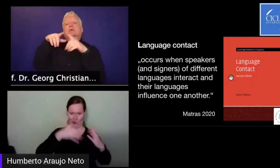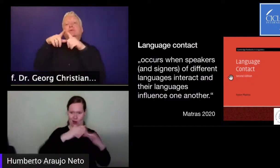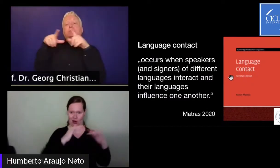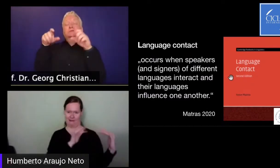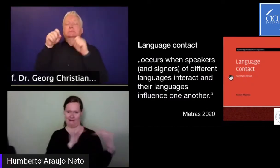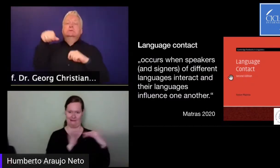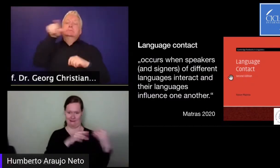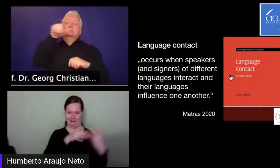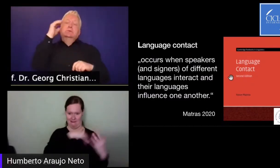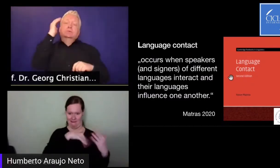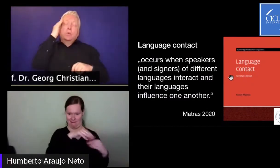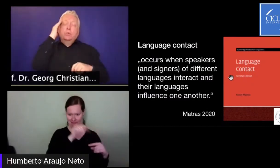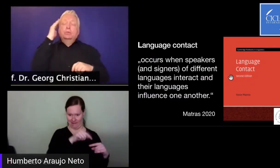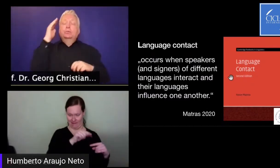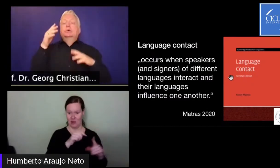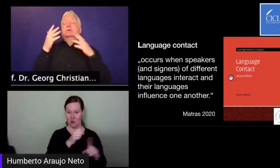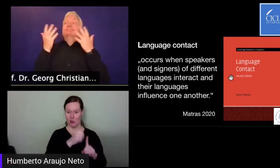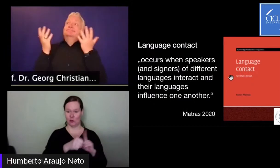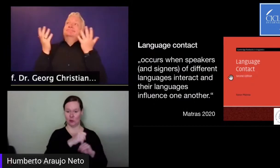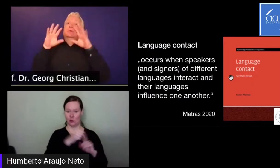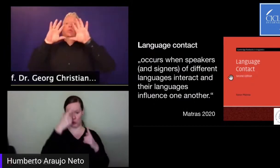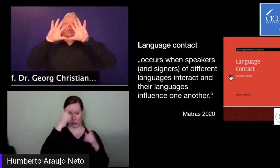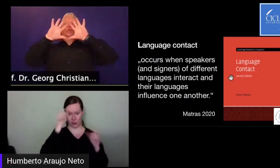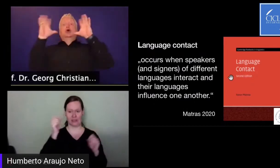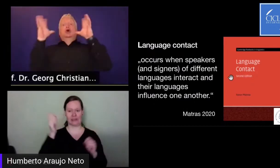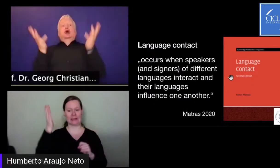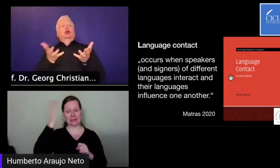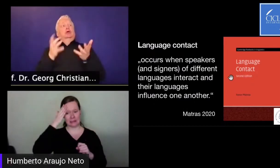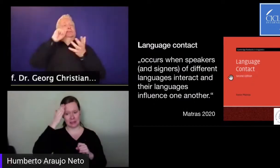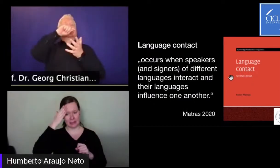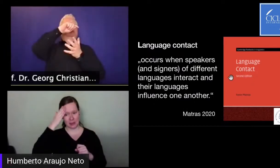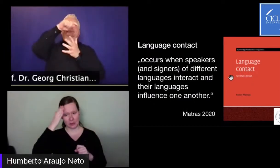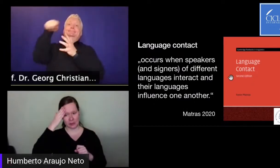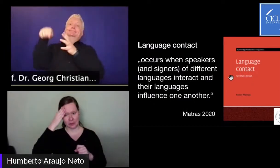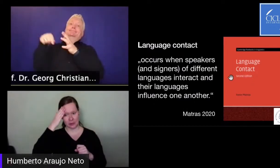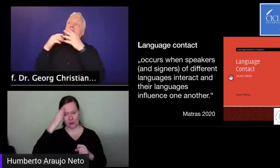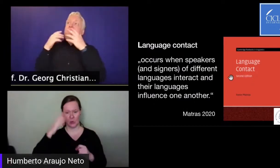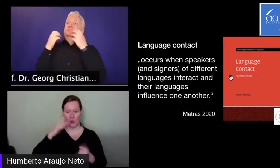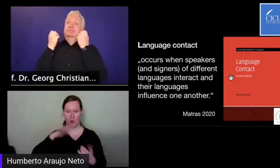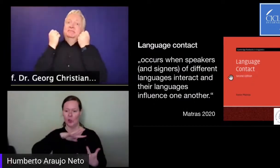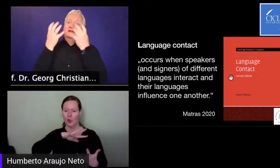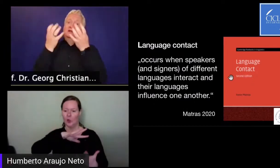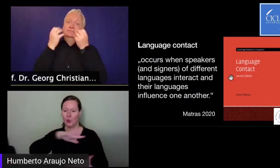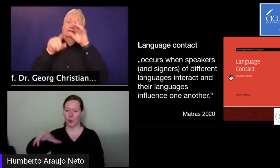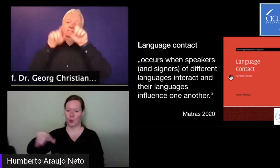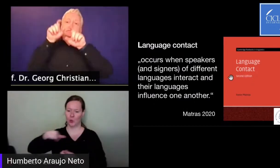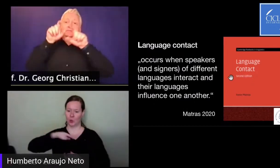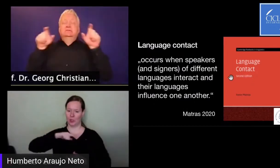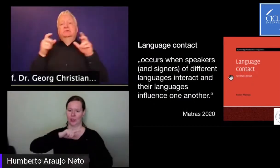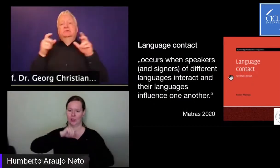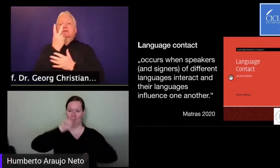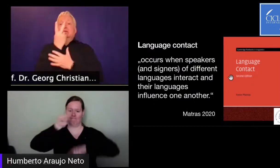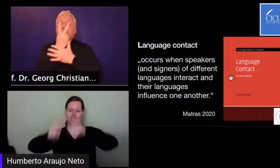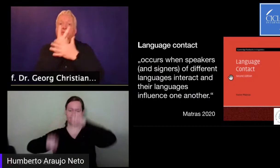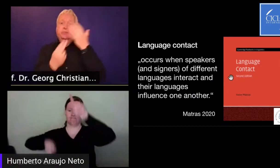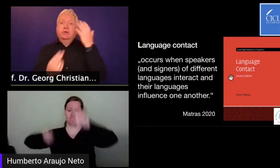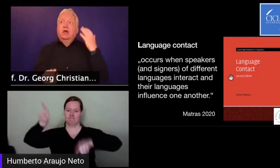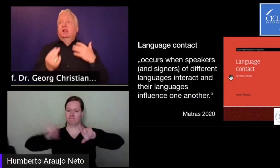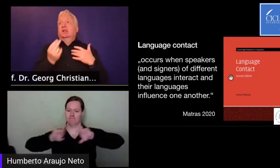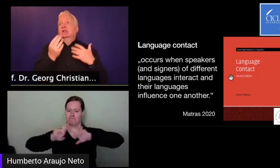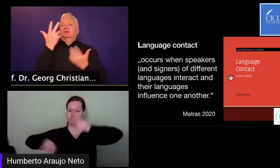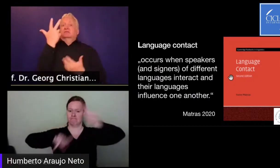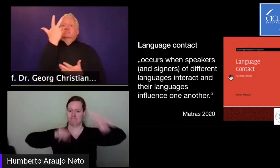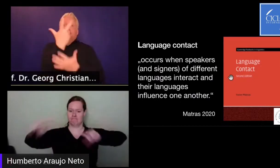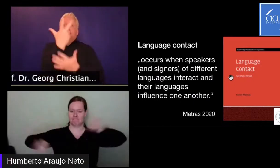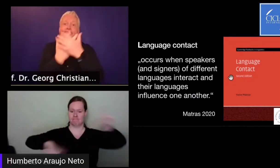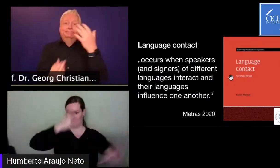Essas línguas em contato, elas ocorrem principalmente quando os falantes, eles fazem uso de diferentes